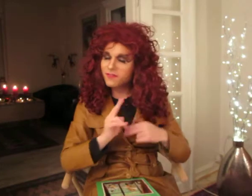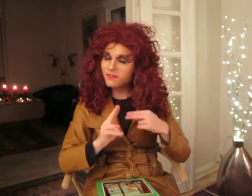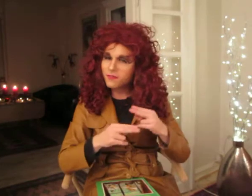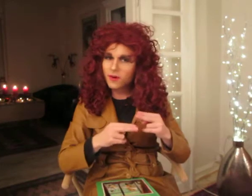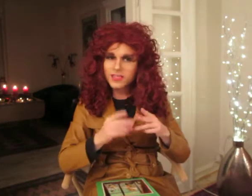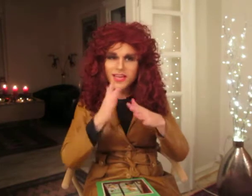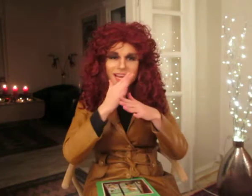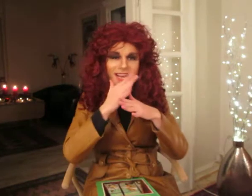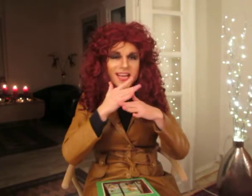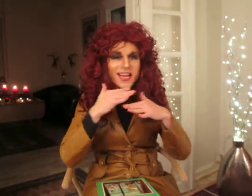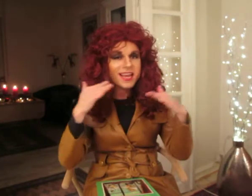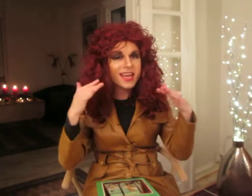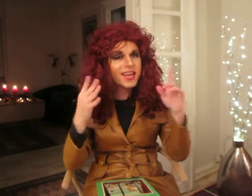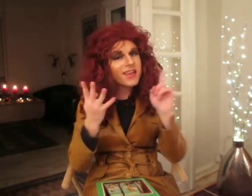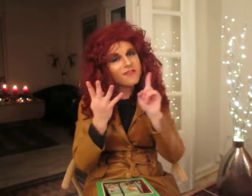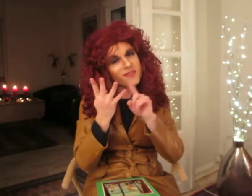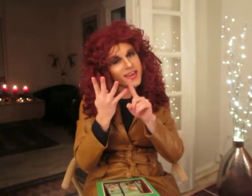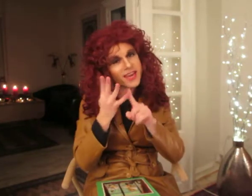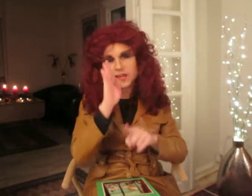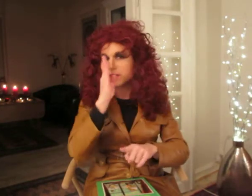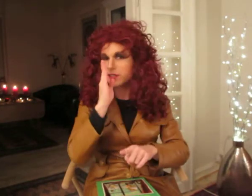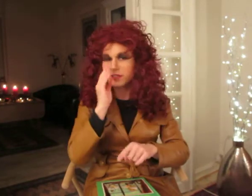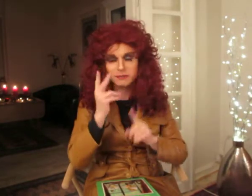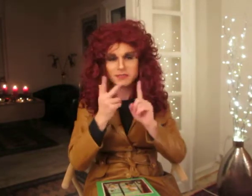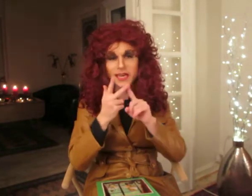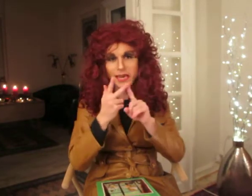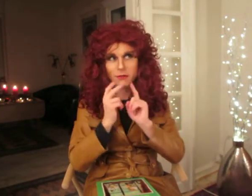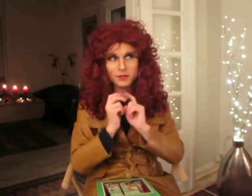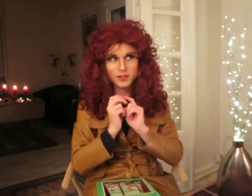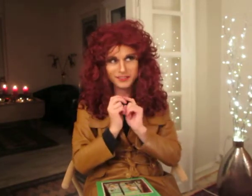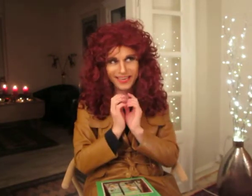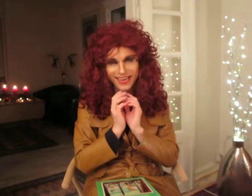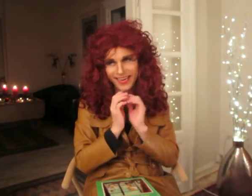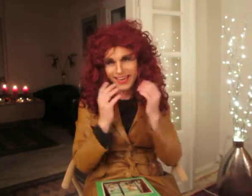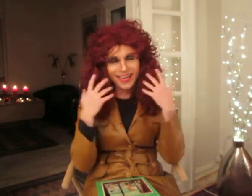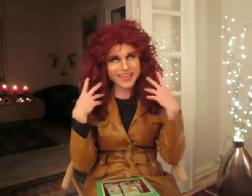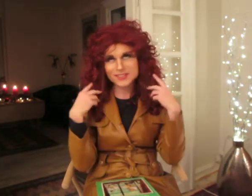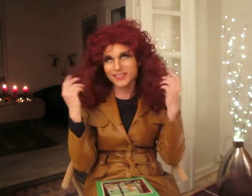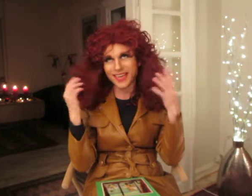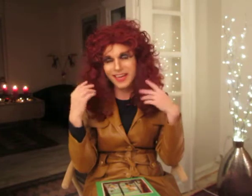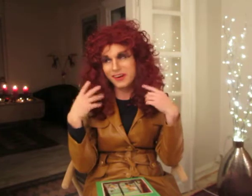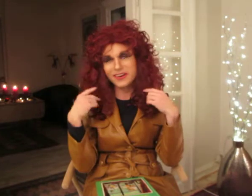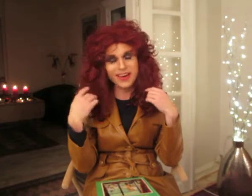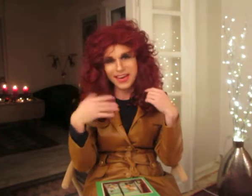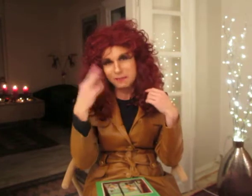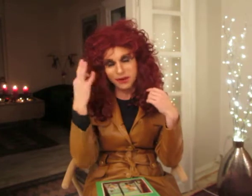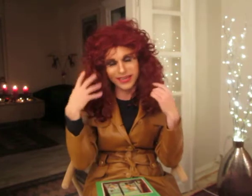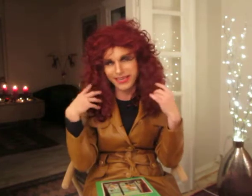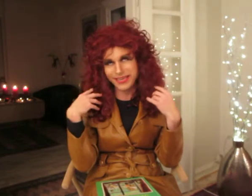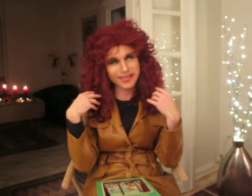Fortsæt! Glæde i fire! Træv! Jeg er tuttaget godt nok! Jeg kan blonde dine!